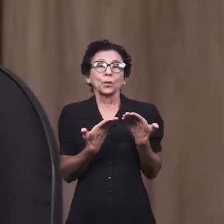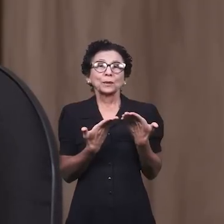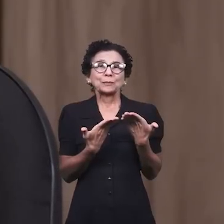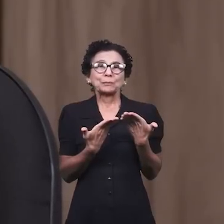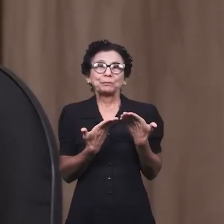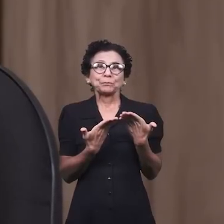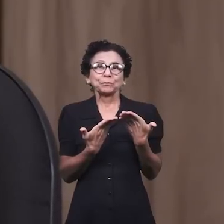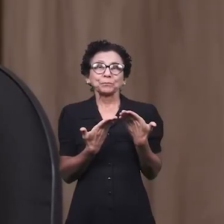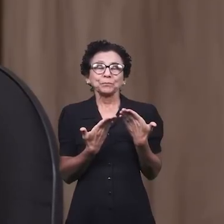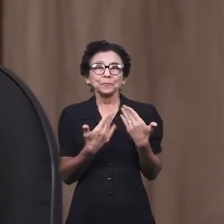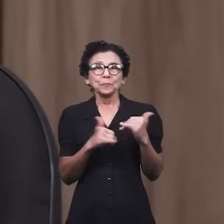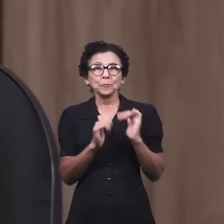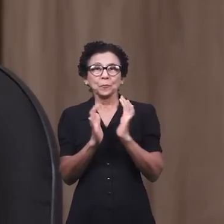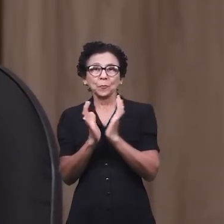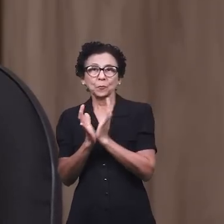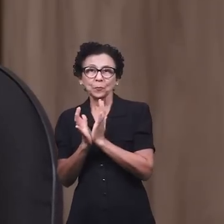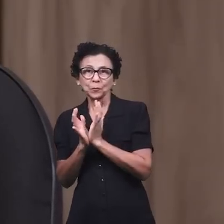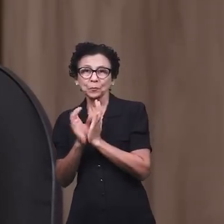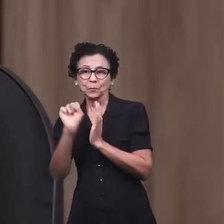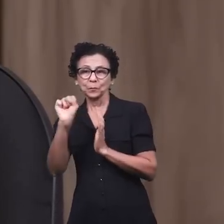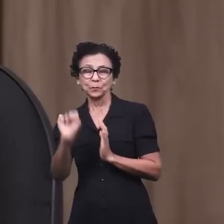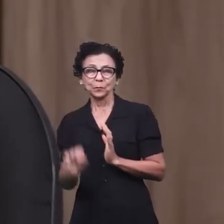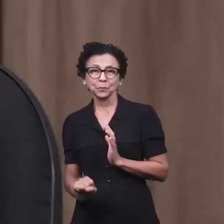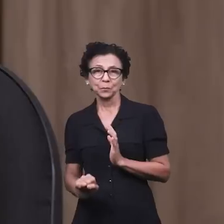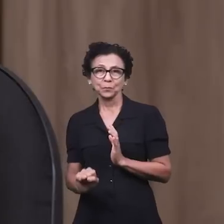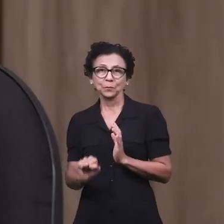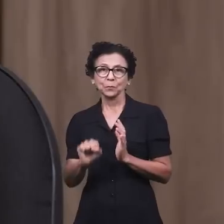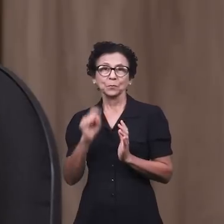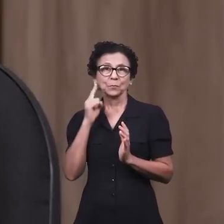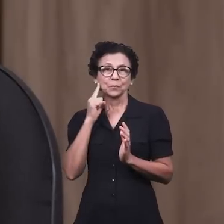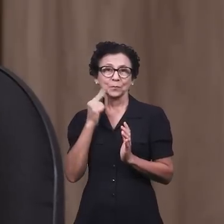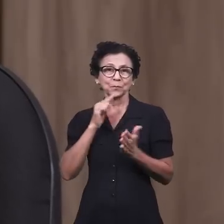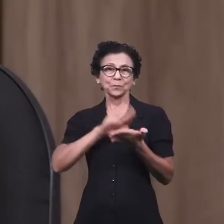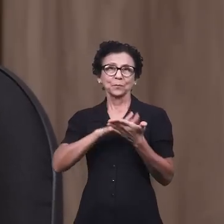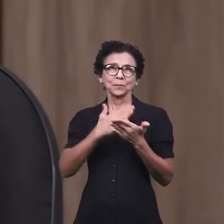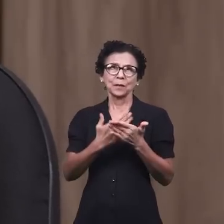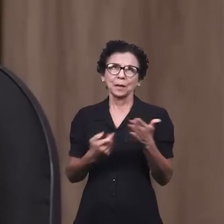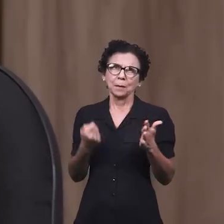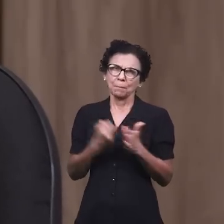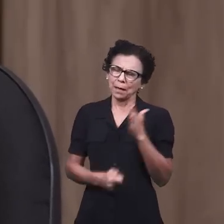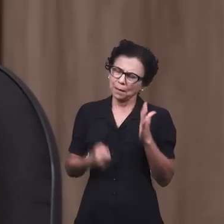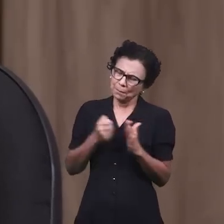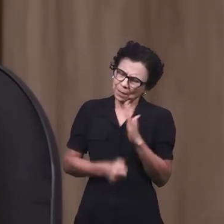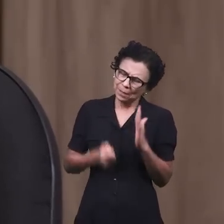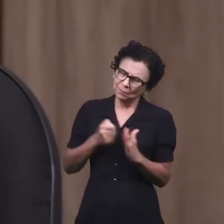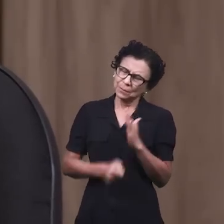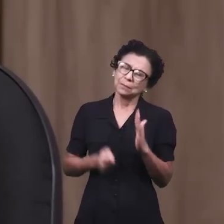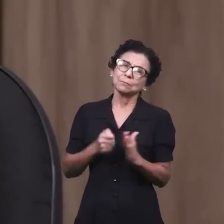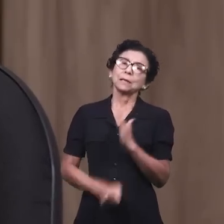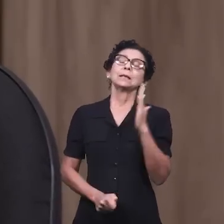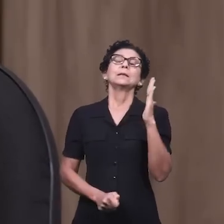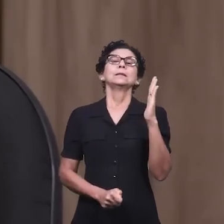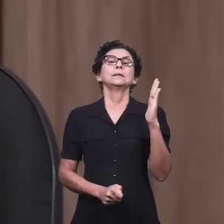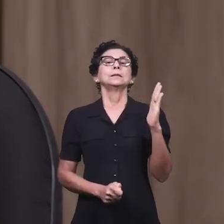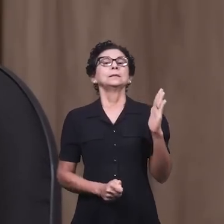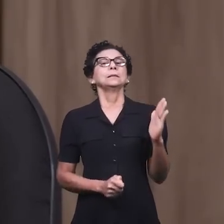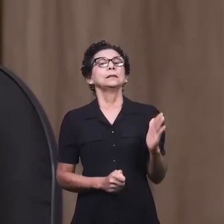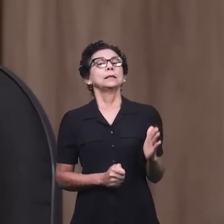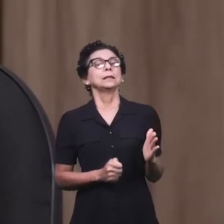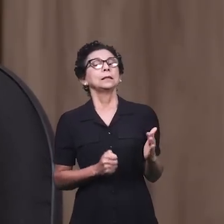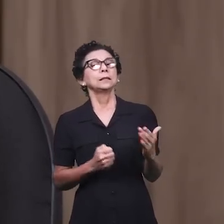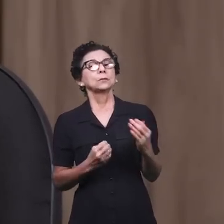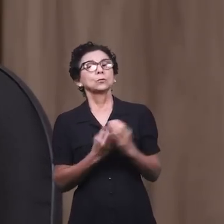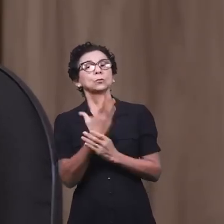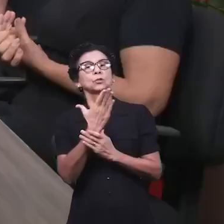esse grupo de surdos intérpretes, lá no sul do Brasil, eles lutaram, e foi quando veio